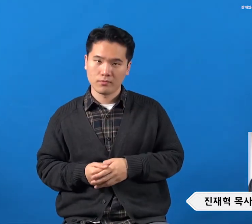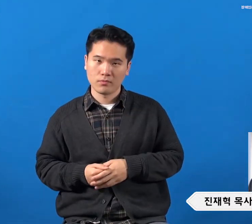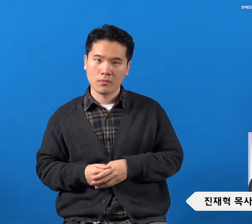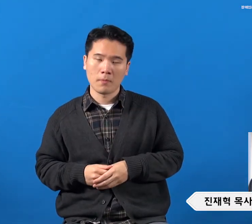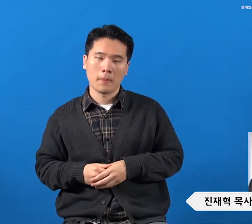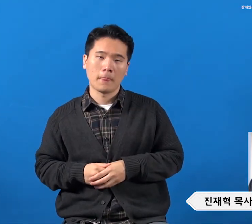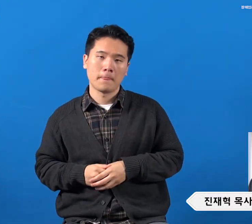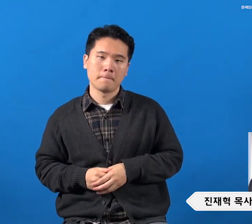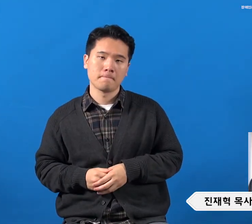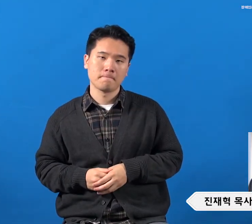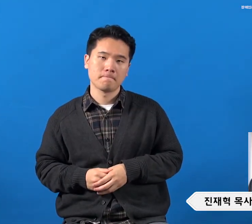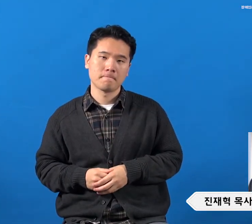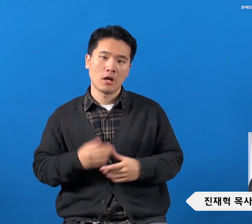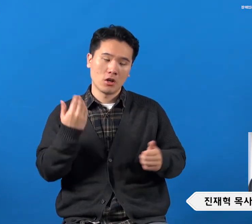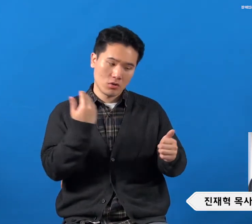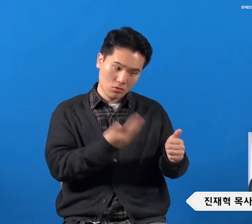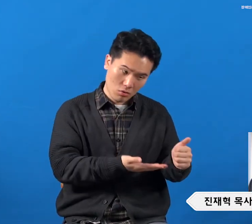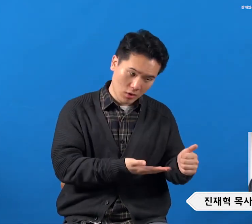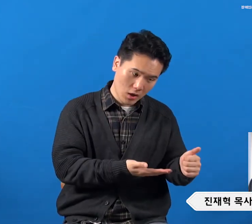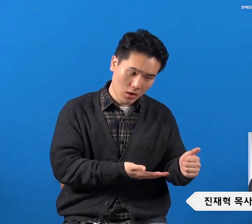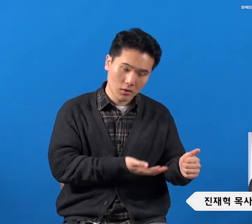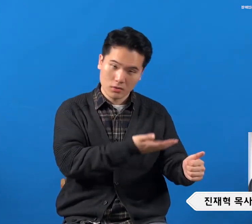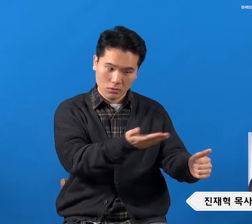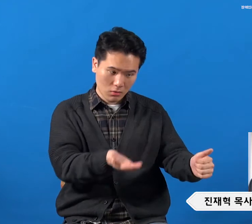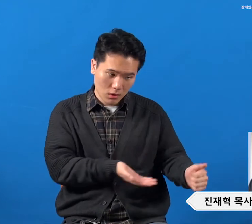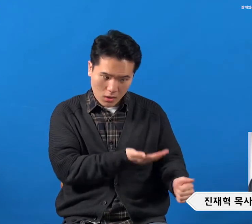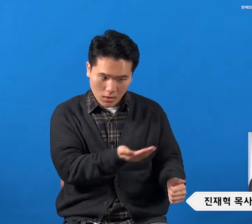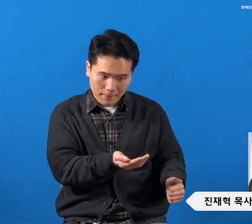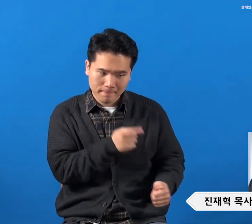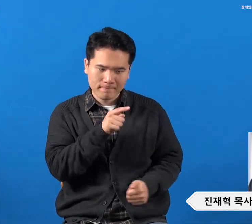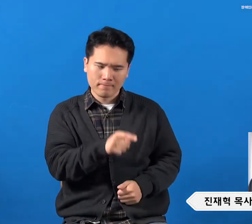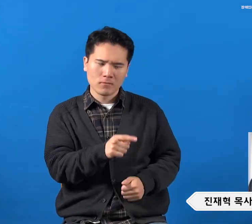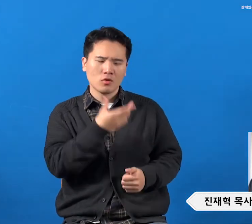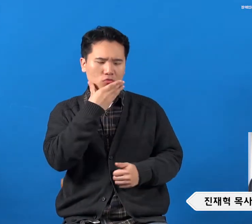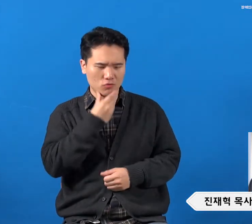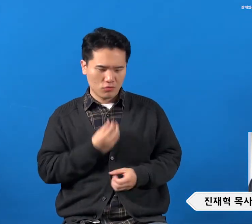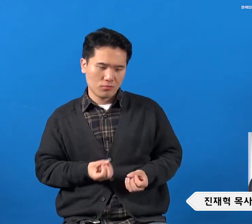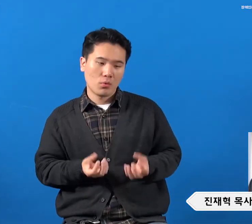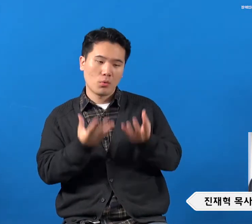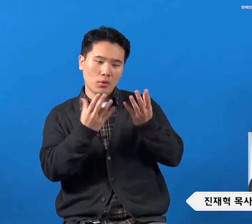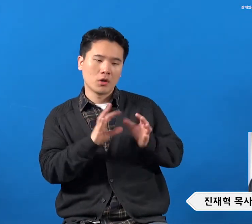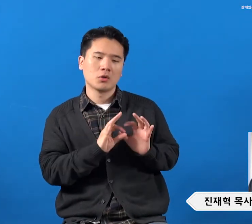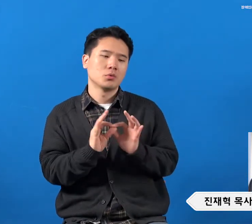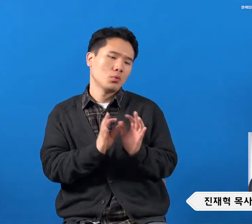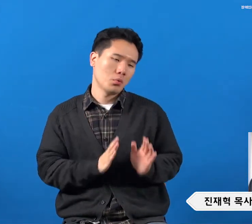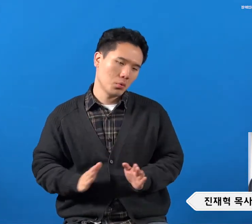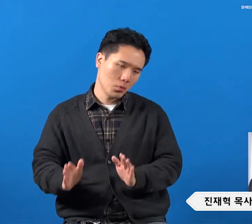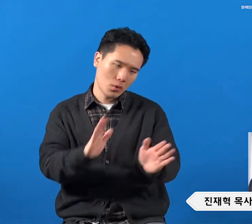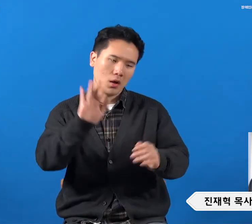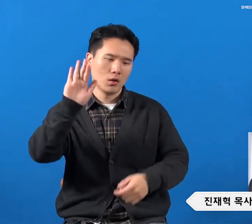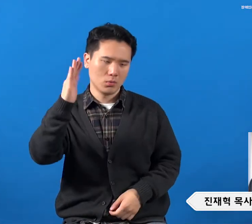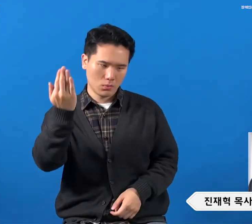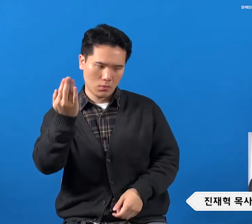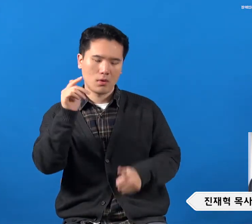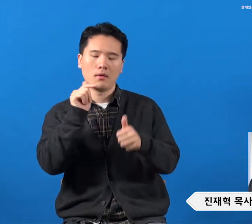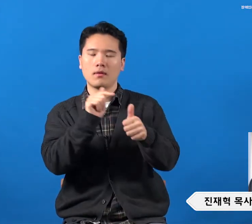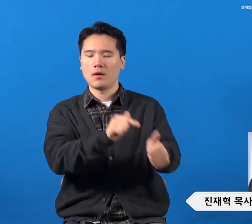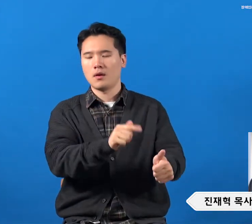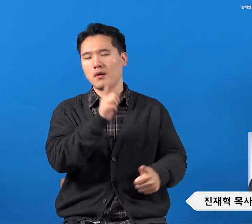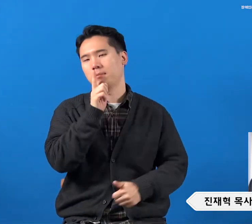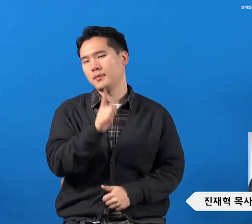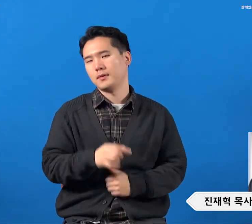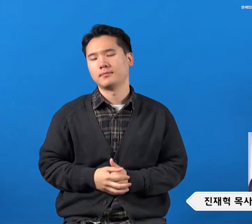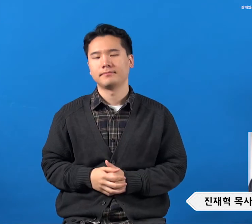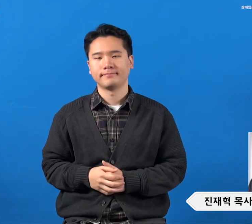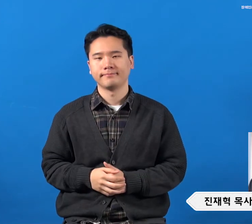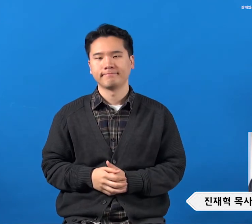You shall be a blessing. 너희가 그런 축복의 통로가 되어야 할지니라.